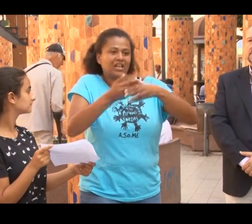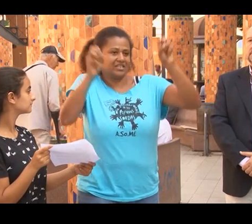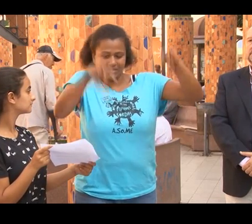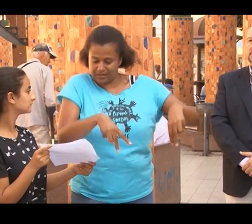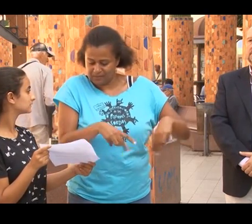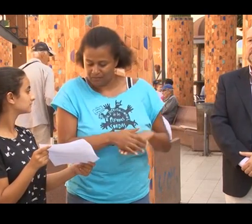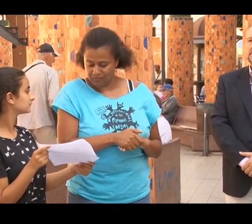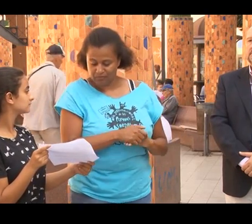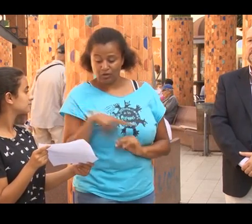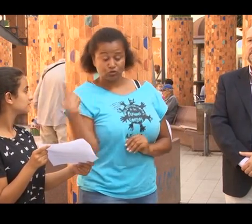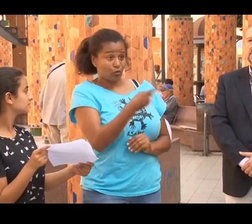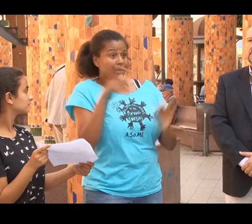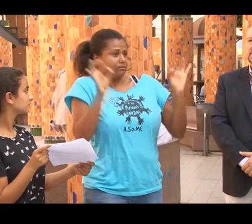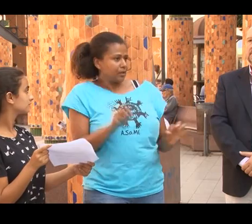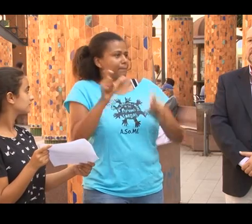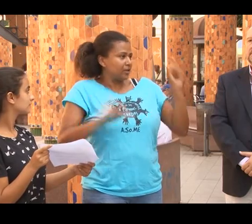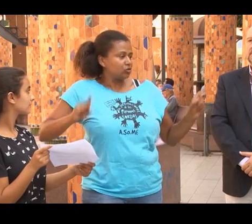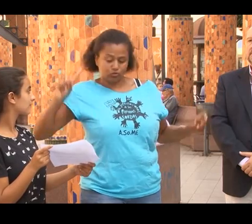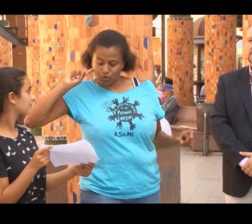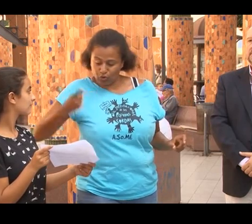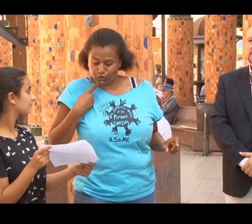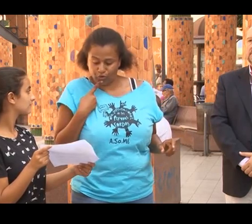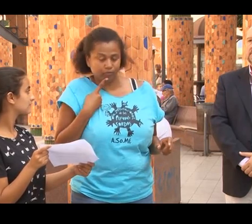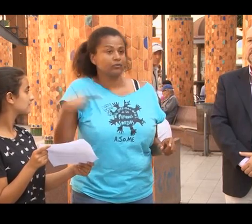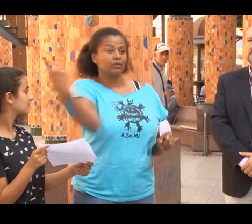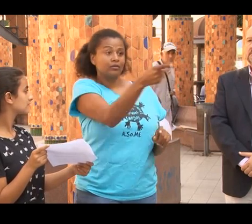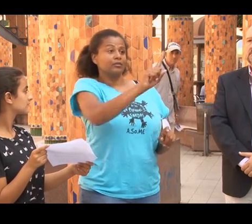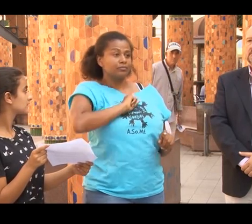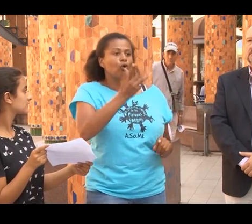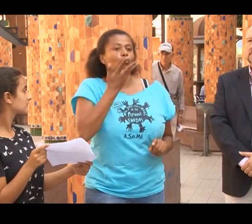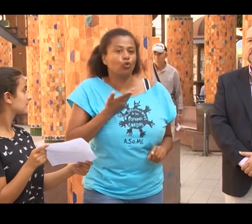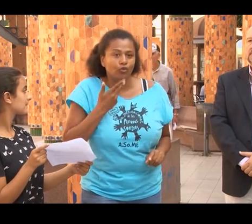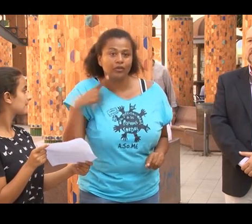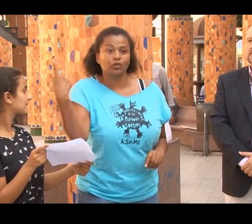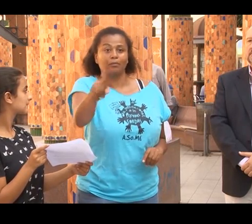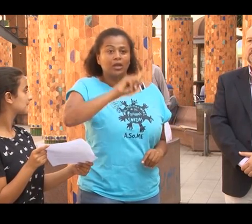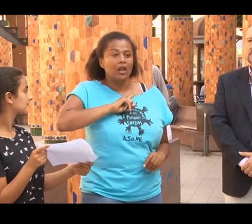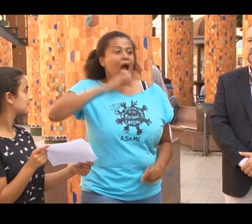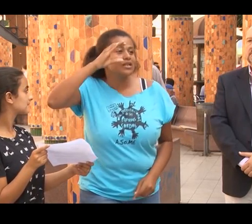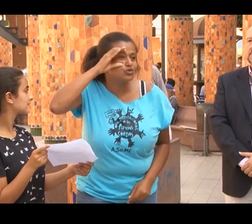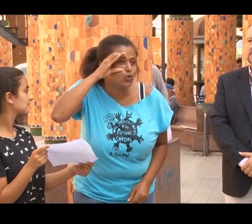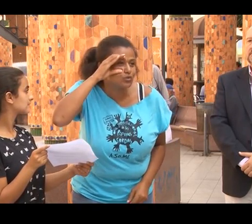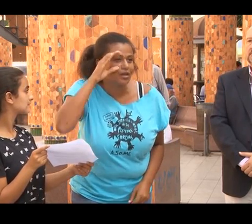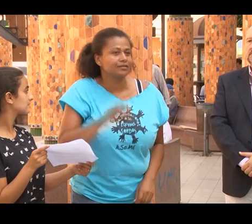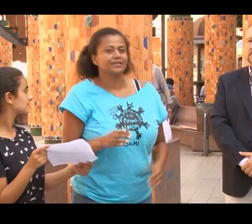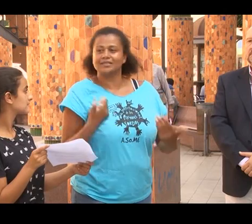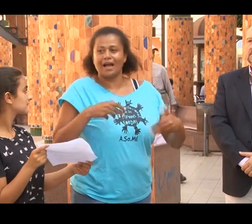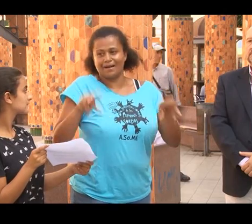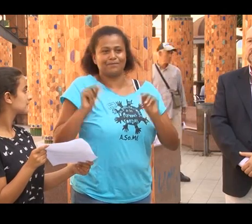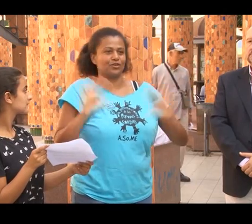si lo queremos todo Sin Barreras de ningún tipo somos personas sordas conócenos